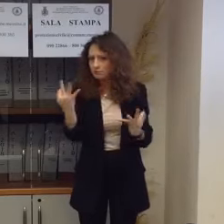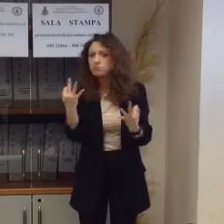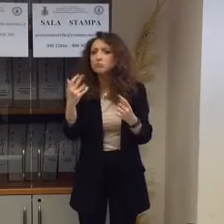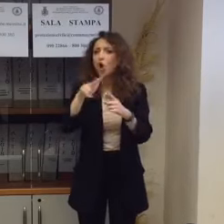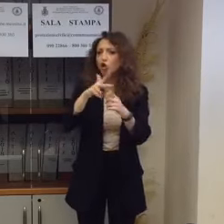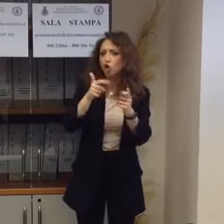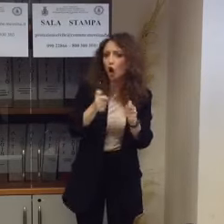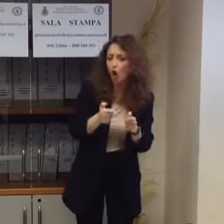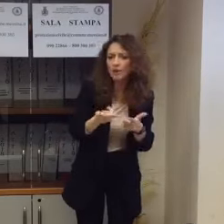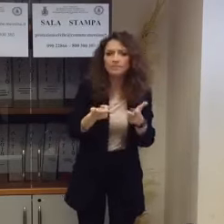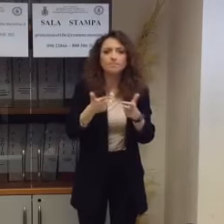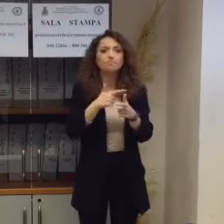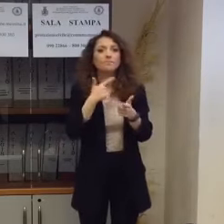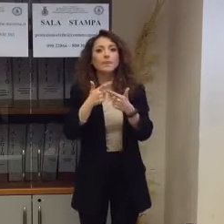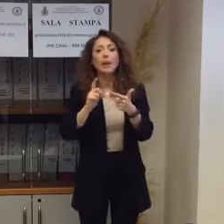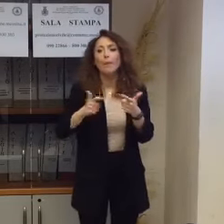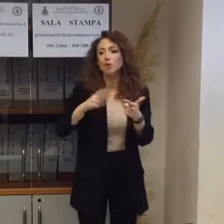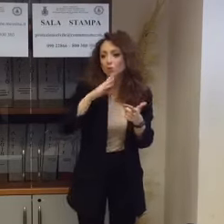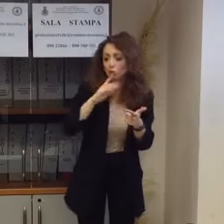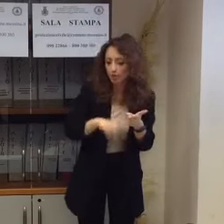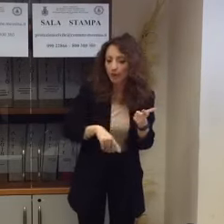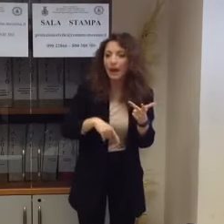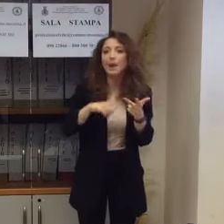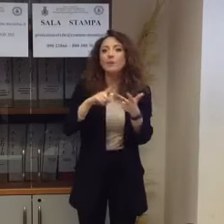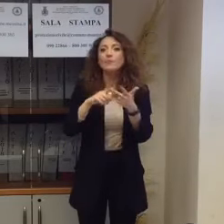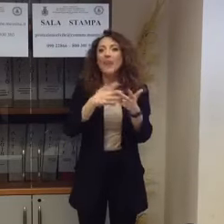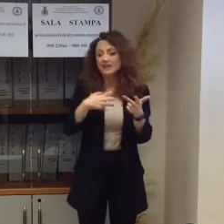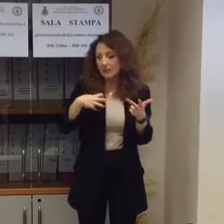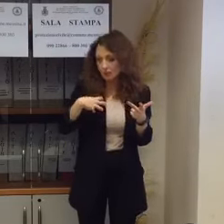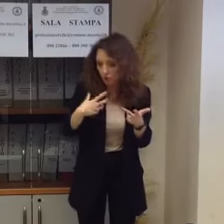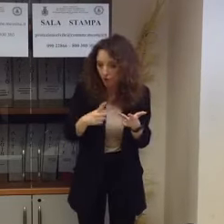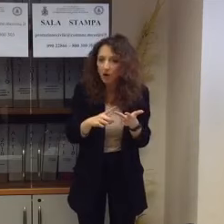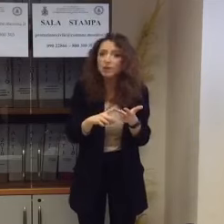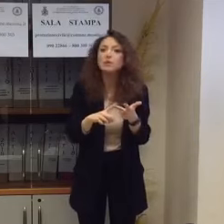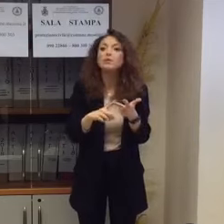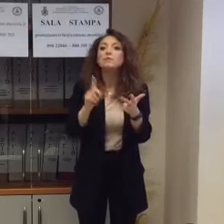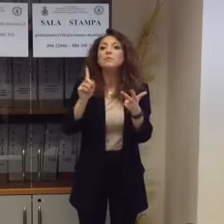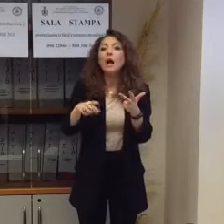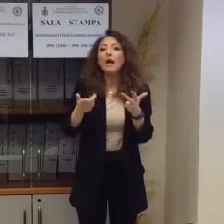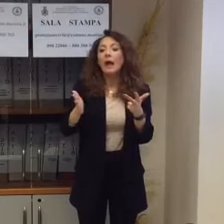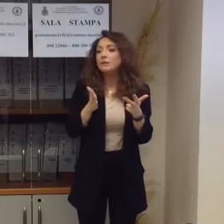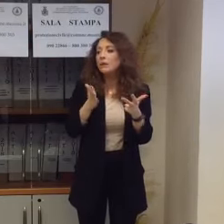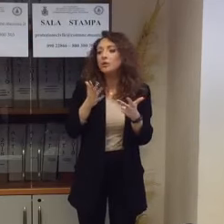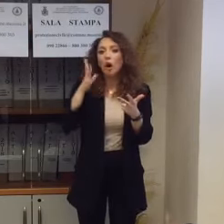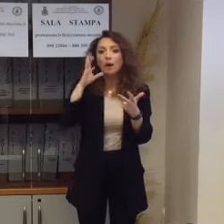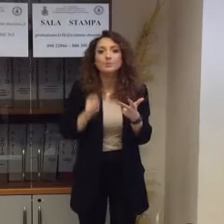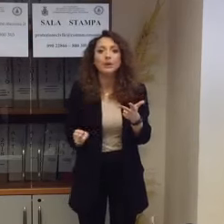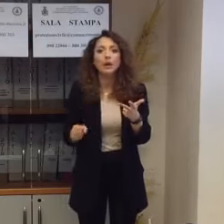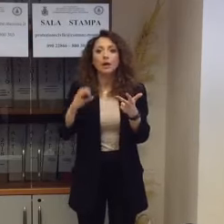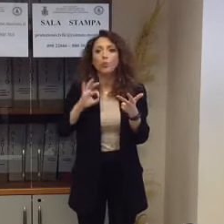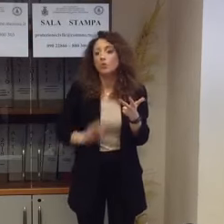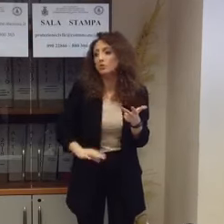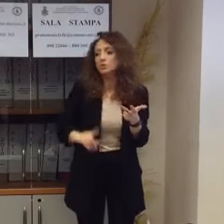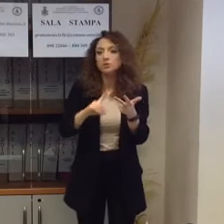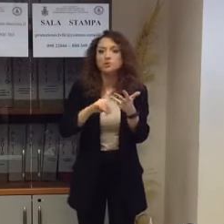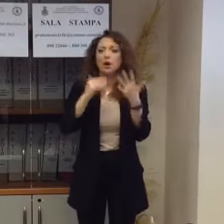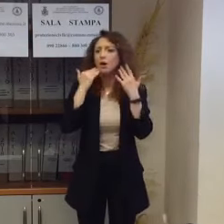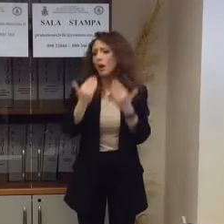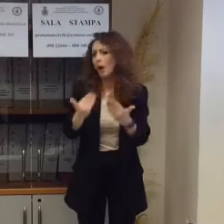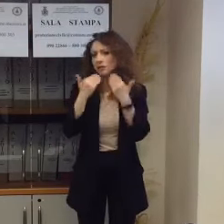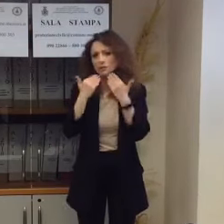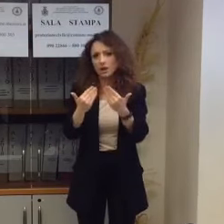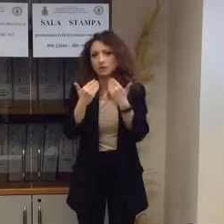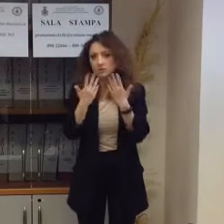la nostra polizia municipale, con anche le forze dell'ordine, che ringrazio, la polizia,